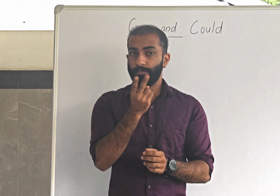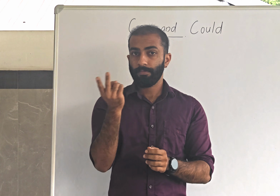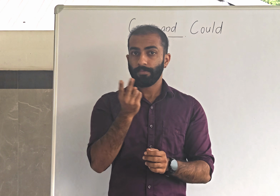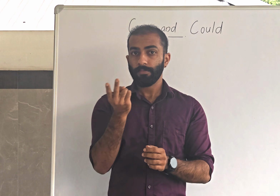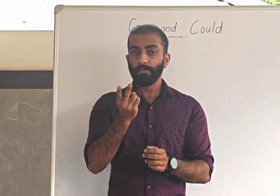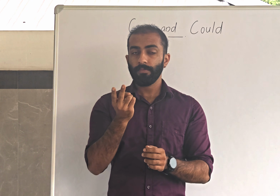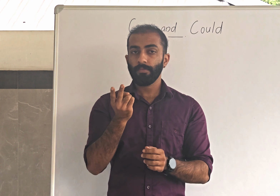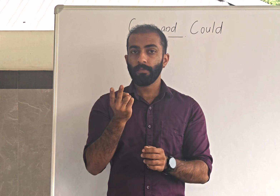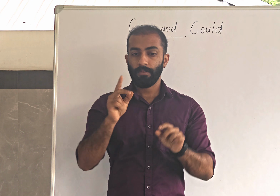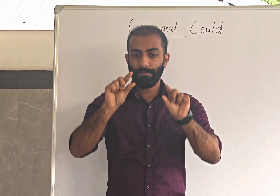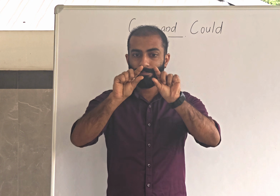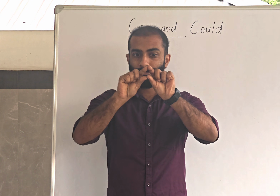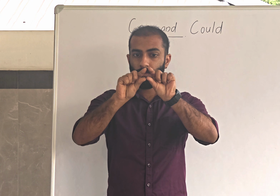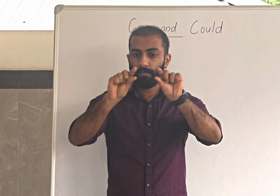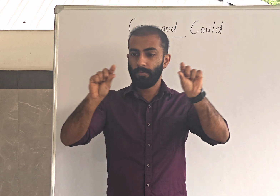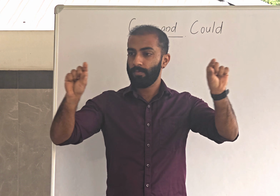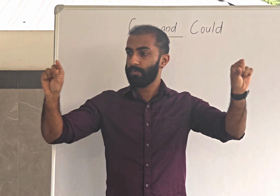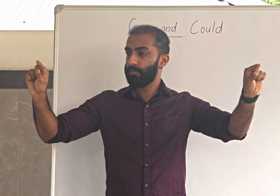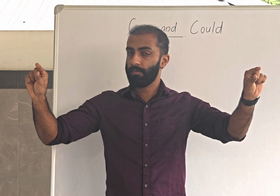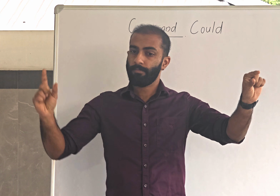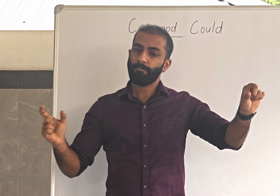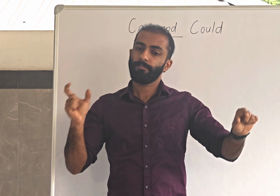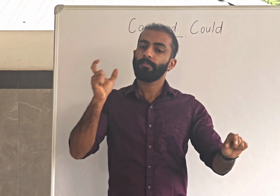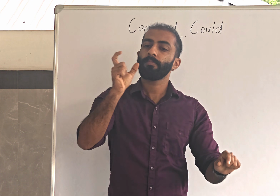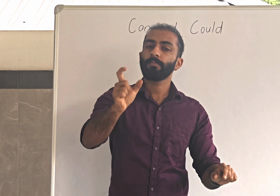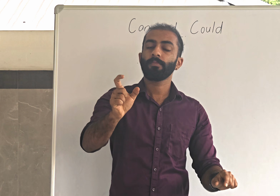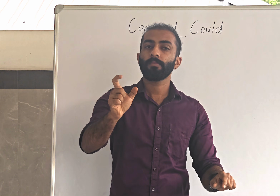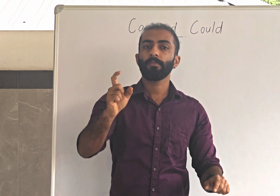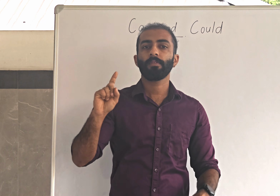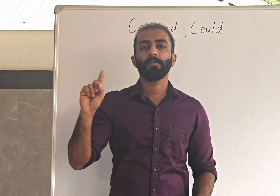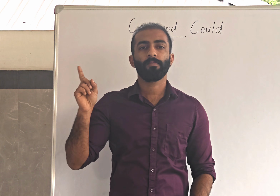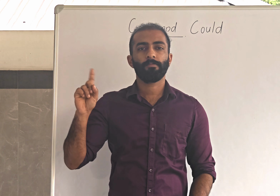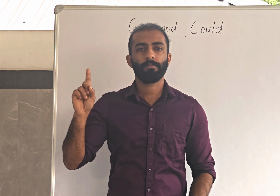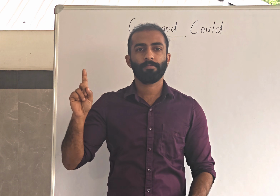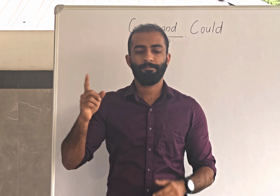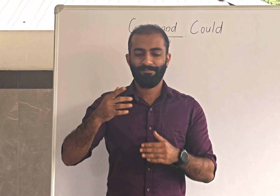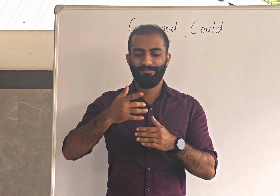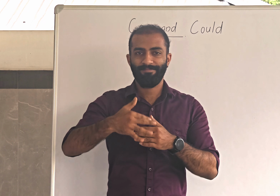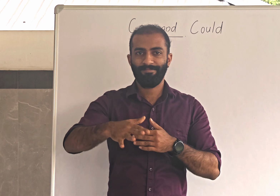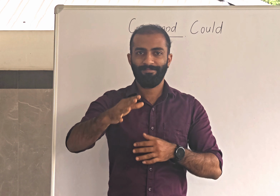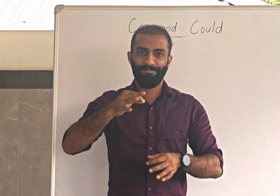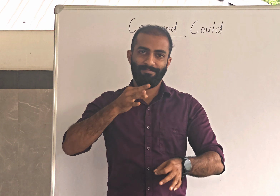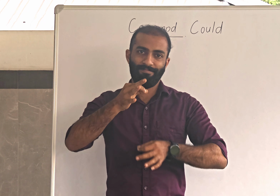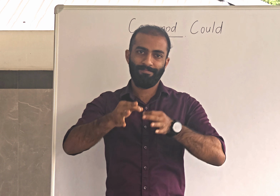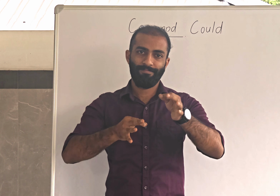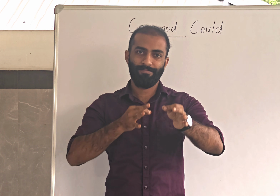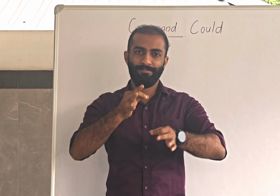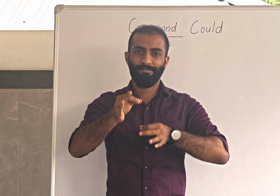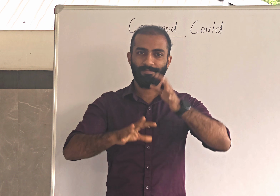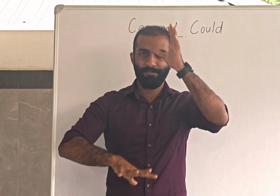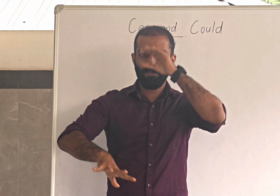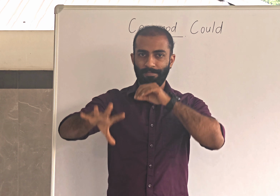ഇനി ഈ രണ്ട് വാക്കുകളും ഒരു സെന്റൻസിൽ നമുക്ക് എവിടെയെല്ലാം എപ്പോഴെല്ലാം ഉപയോഗിക്കാൻ കഴിയും, അതെല്ലാമാണ് നമ്മൾ തുടർന്ന് പഠിക്കാൻ